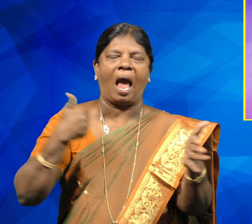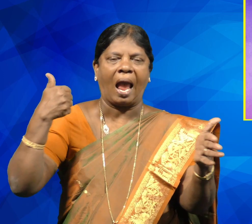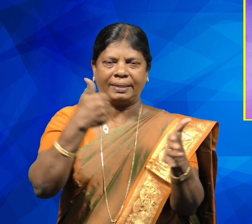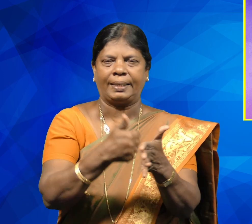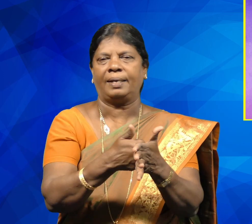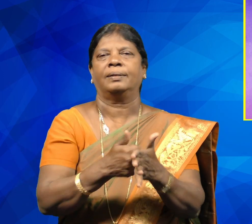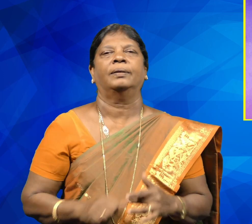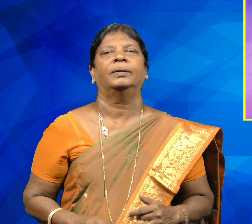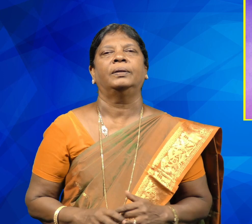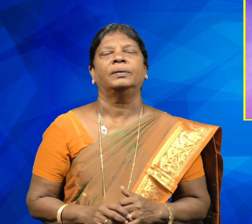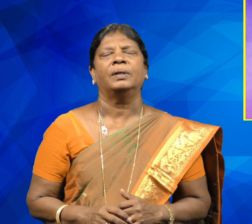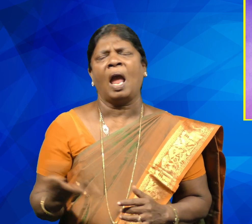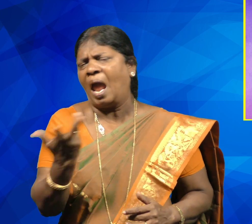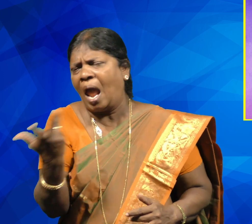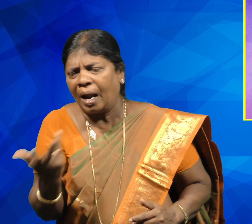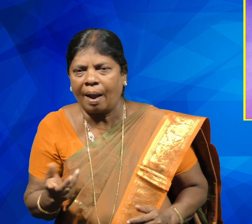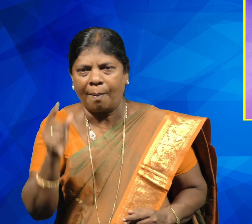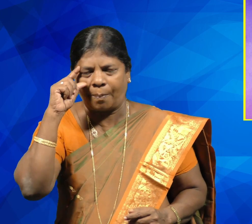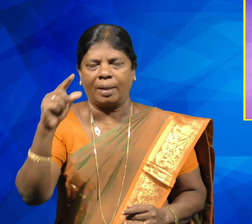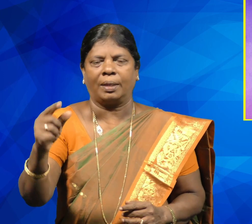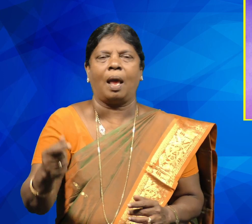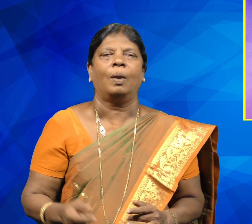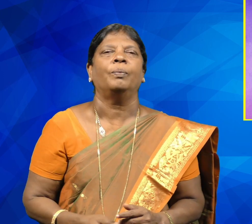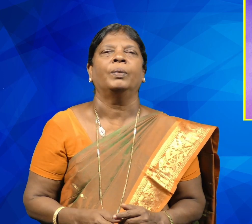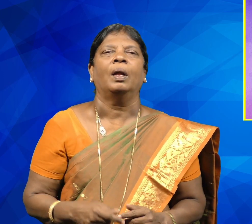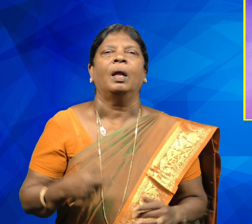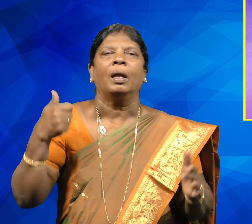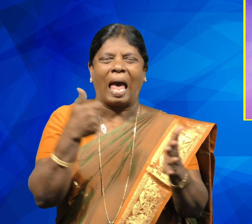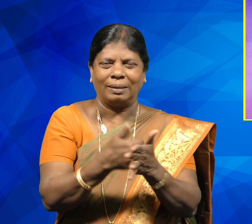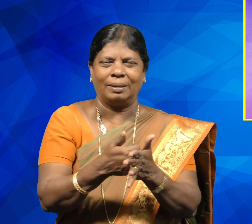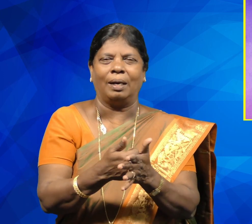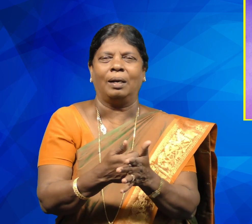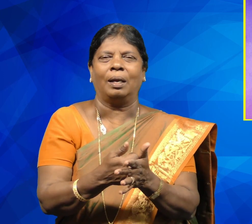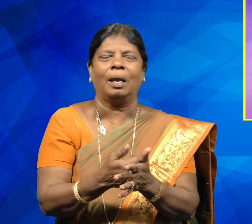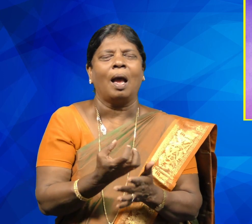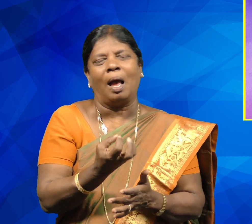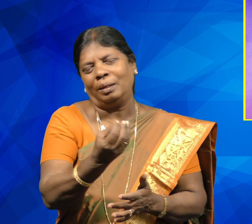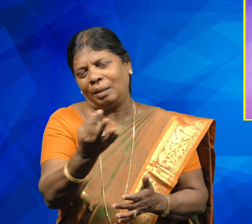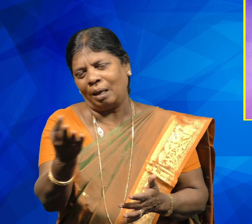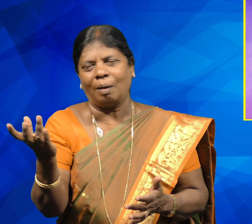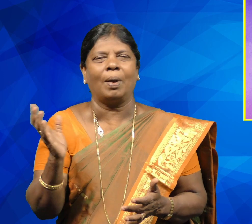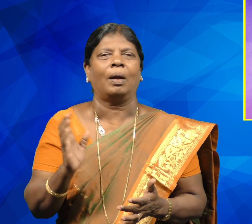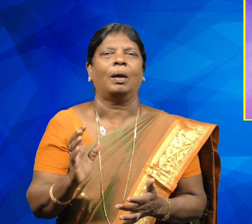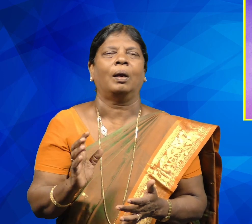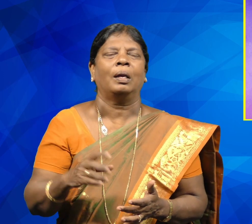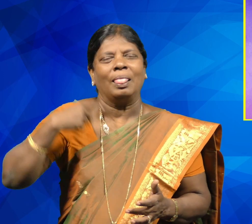விபத்துக்கள், ஆக்சிடென்ட். எங்கு பார்த்தாலும் அந்த செய்திகளை நாம் தாராளமாக